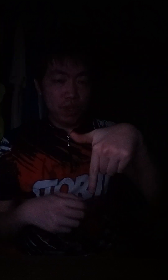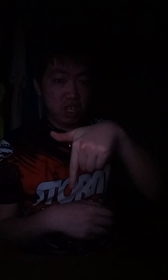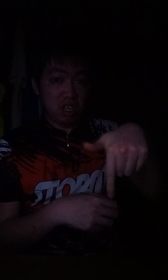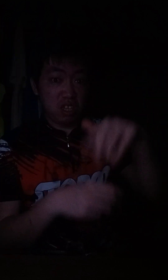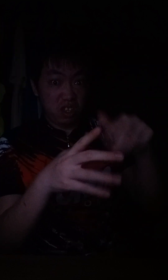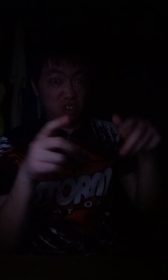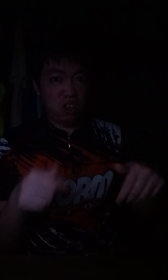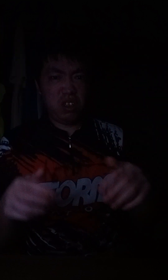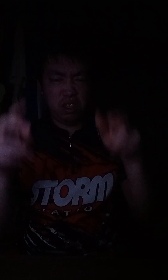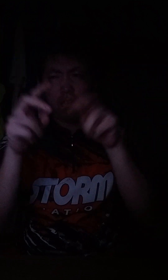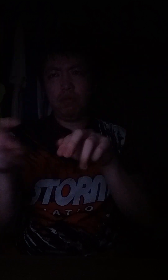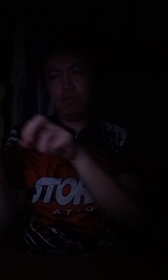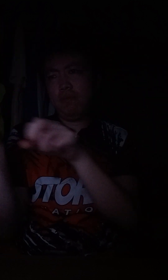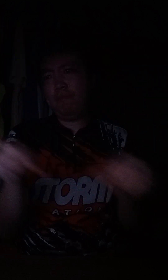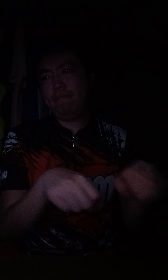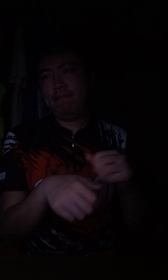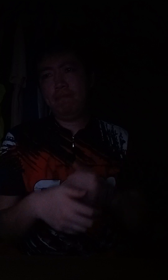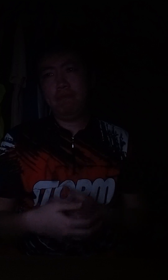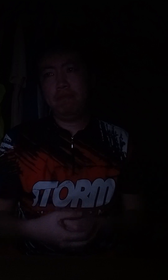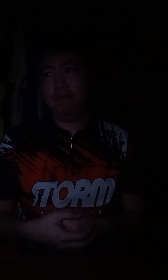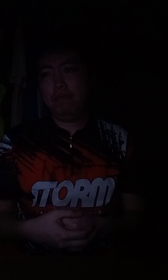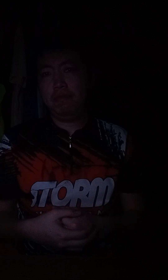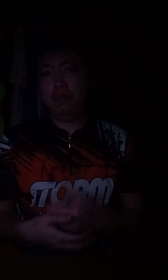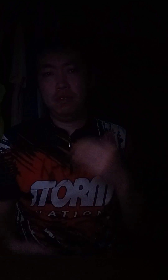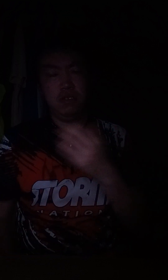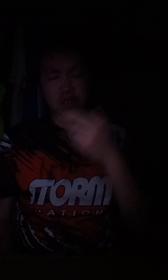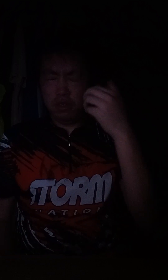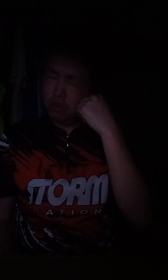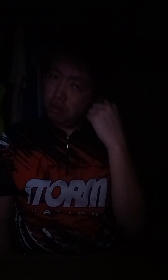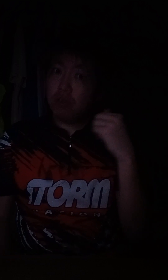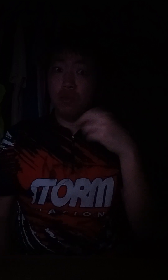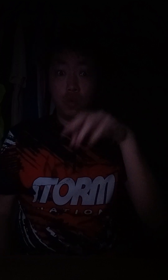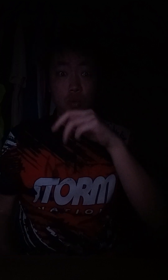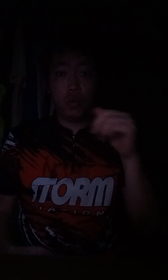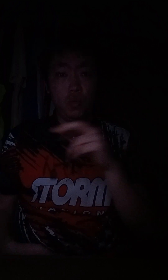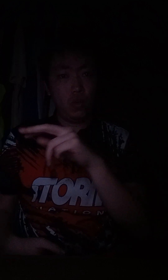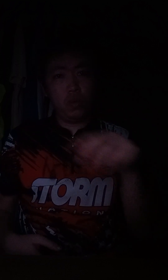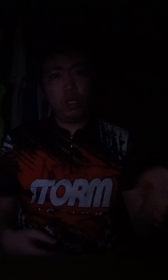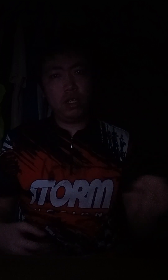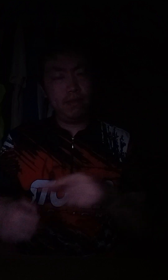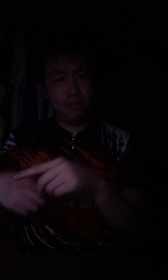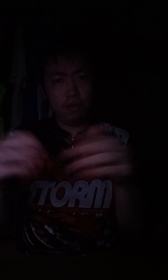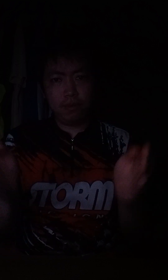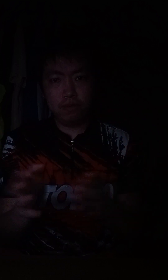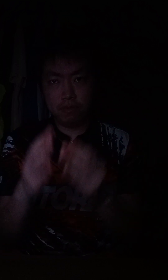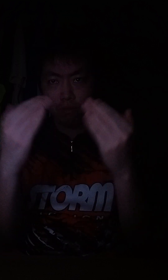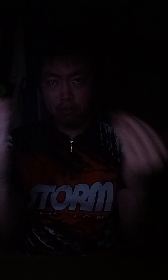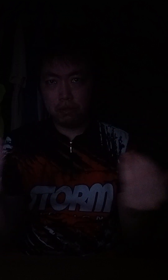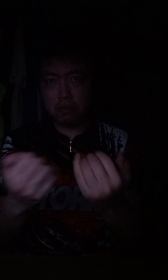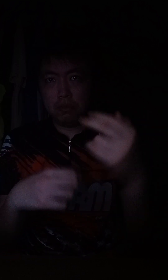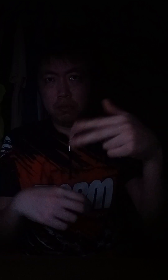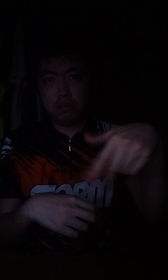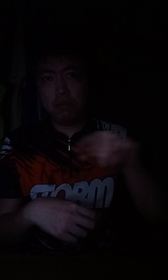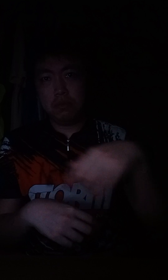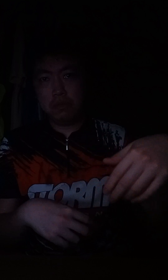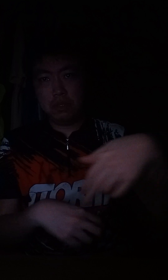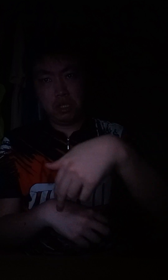유리창은 완전히 부서졌습니다. 새벽 시간 통영 대전 고속도로 금산나들목 인근에서 한국타이어